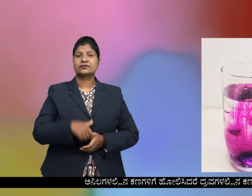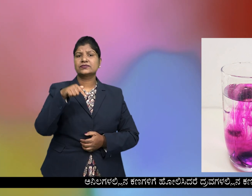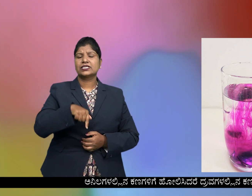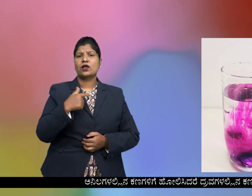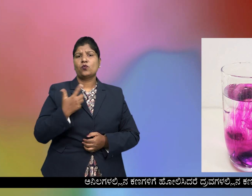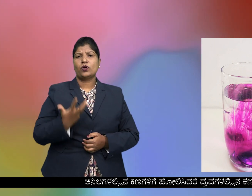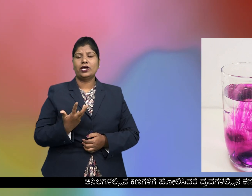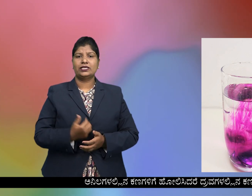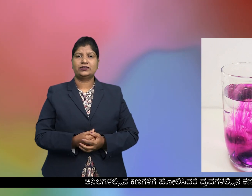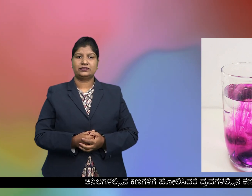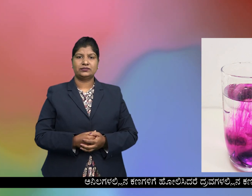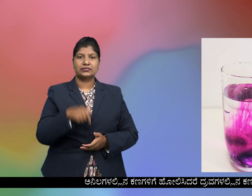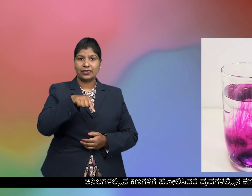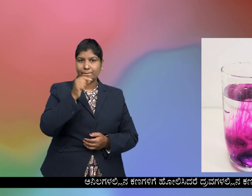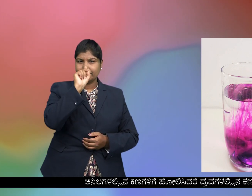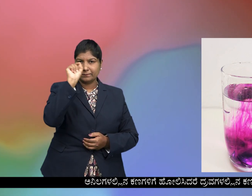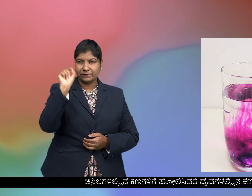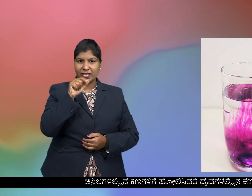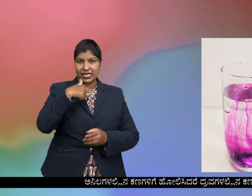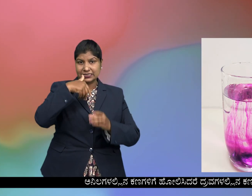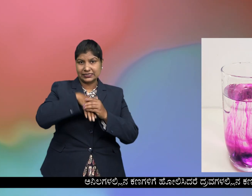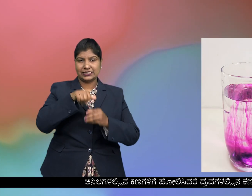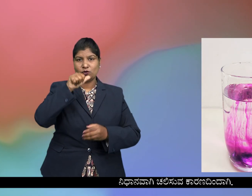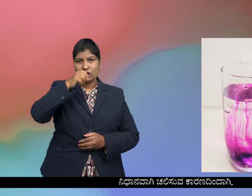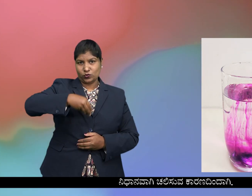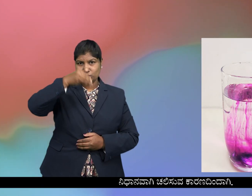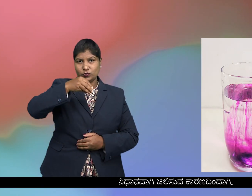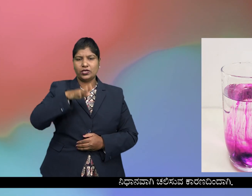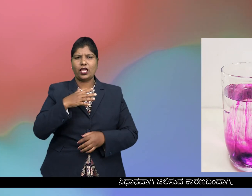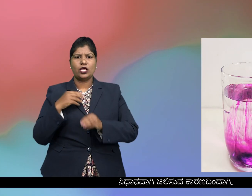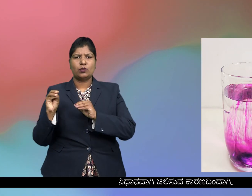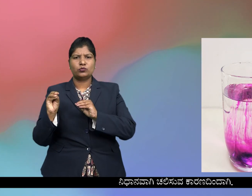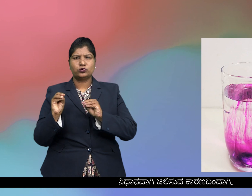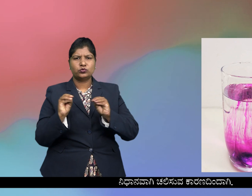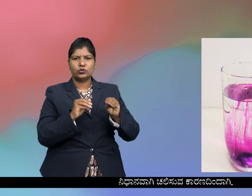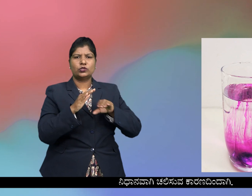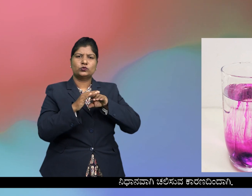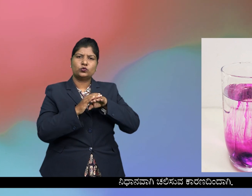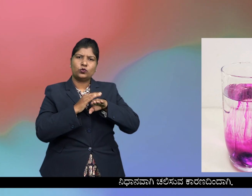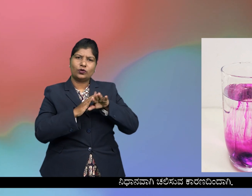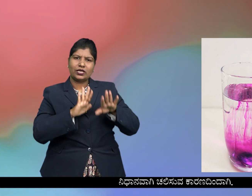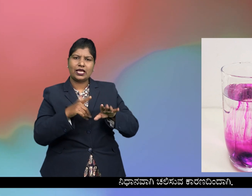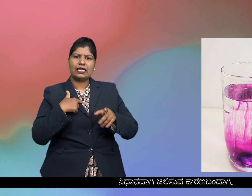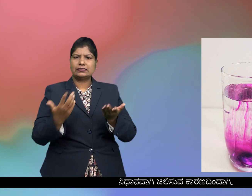ಅನಿಲಗಳಲ್ಲಿನ ಕಣಗಳಿಗೆ ಹೋಲಿಸಿದರೆ ದ್ರವಗಳಲ್ಲಿನ ಕಣಗಳು ನಿಧಾನವಾಗಿ ಚಲಿಸುವ ಕಾರಣದಿಂದಾಗಿ